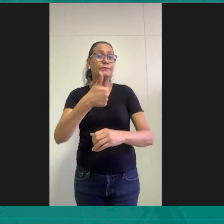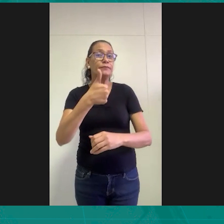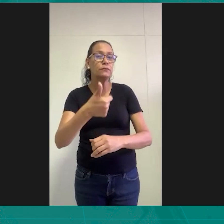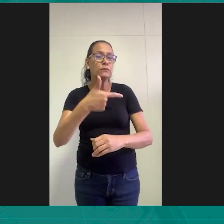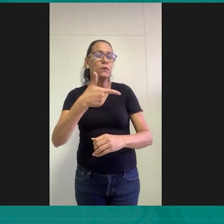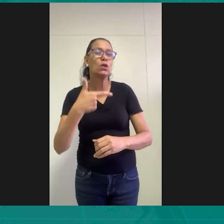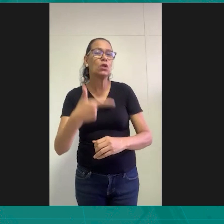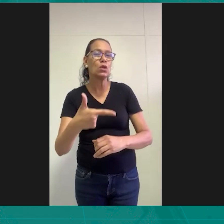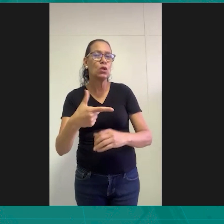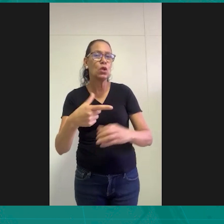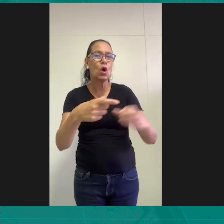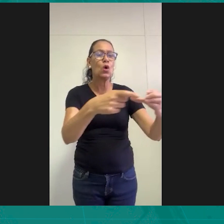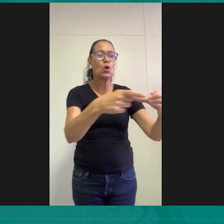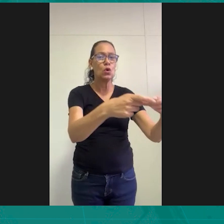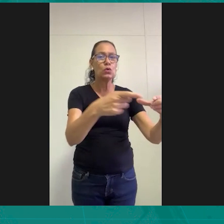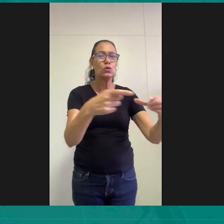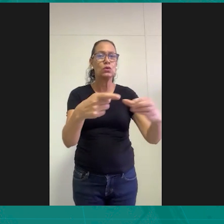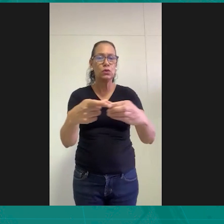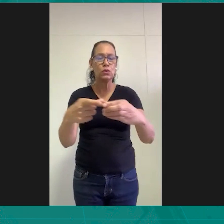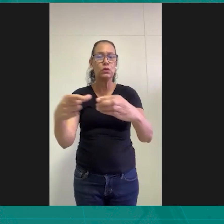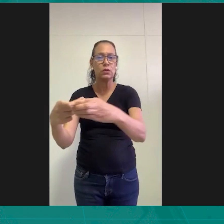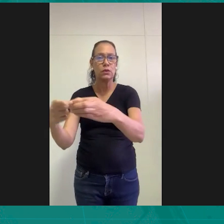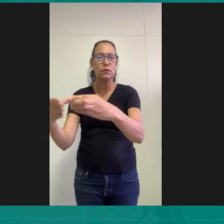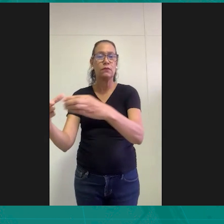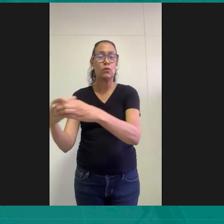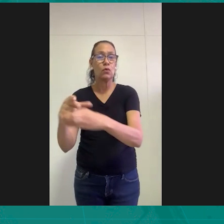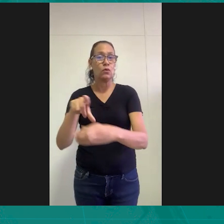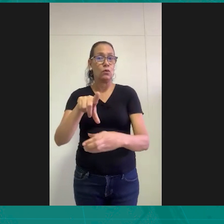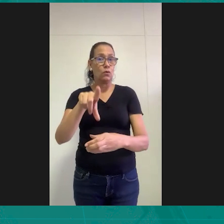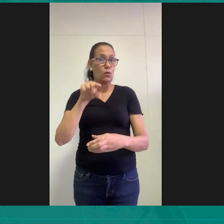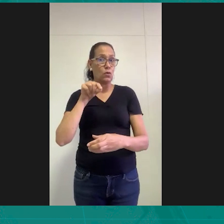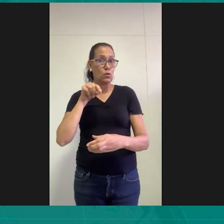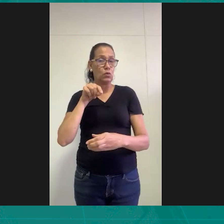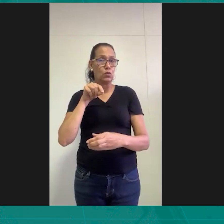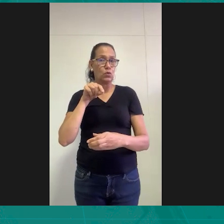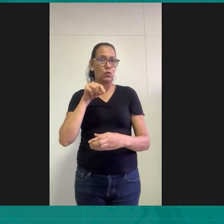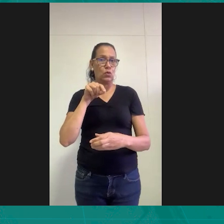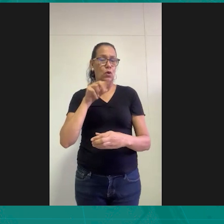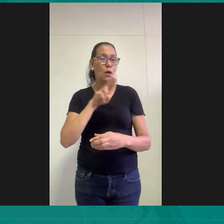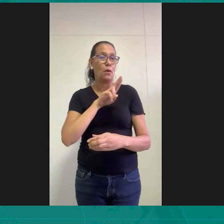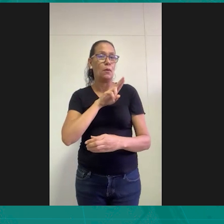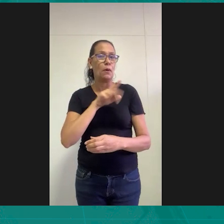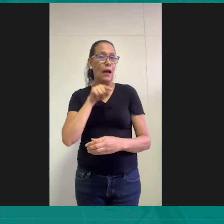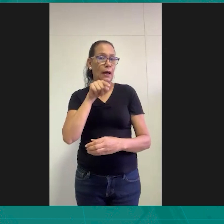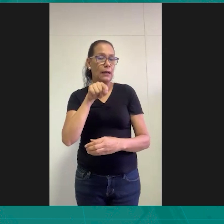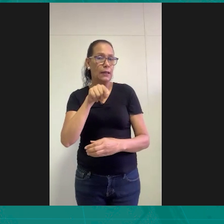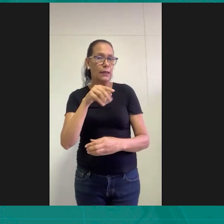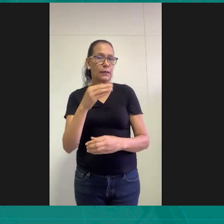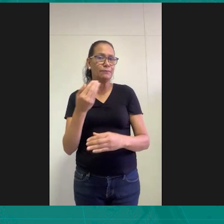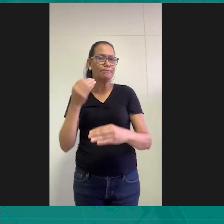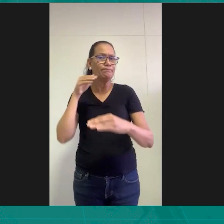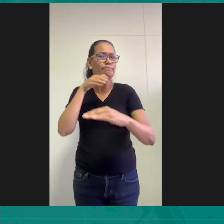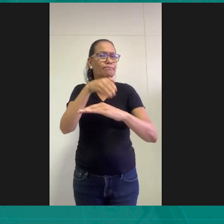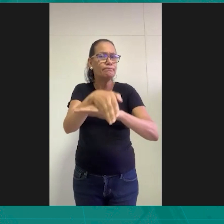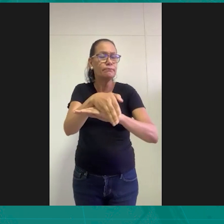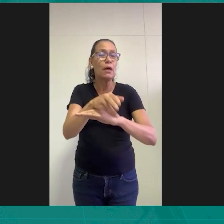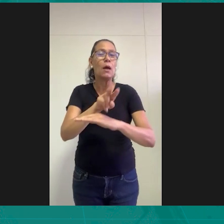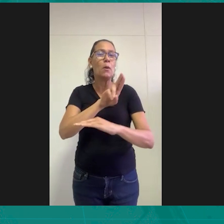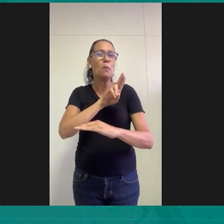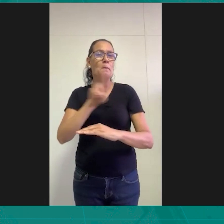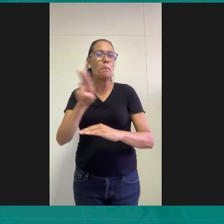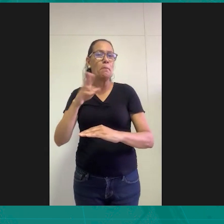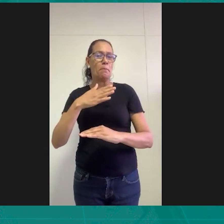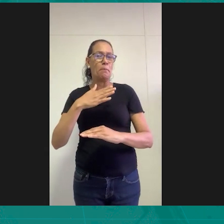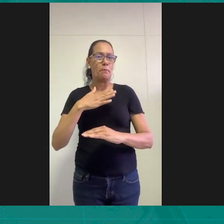meu nome e também a minha habitação. E vocês deverão ir para lá,